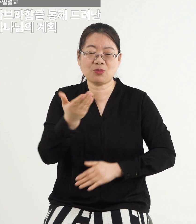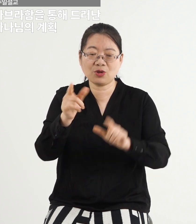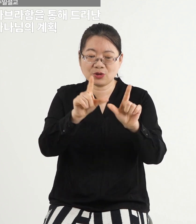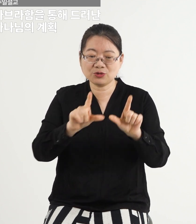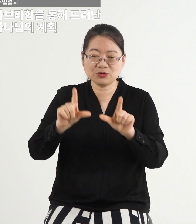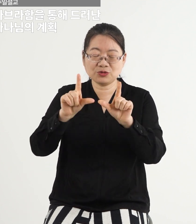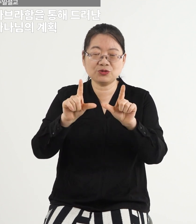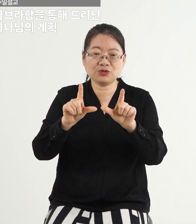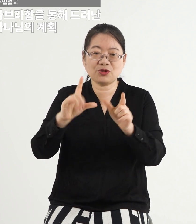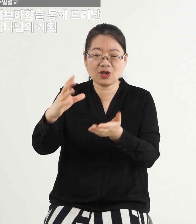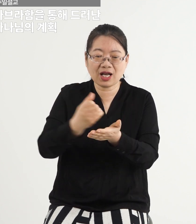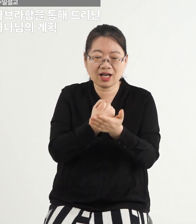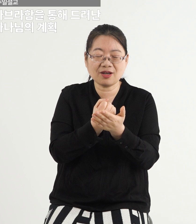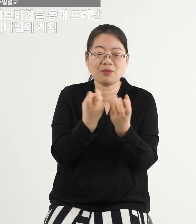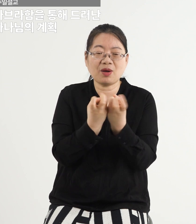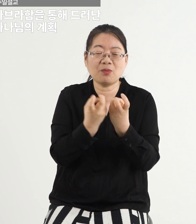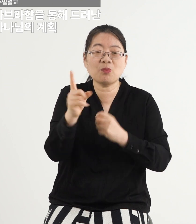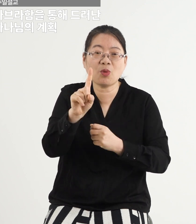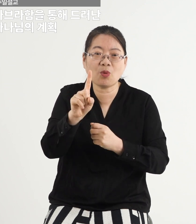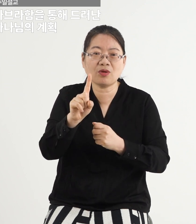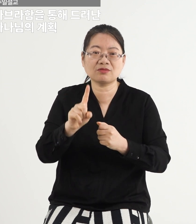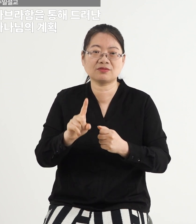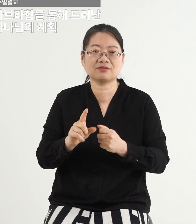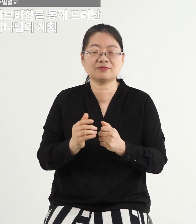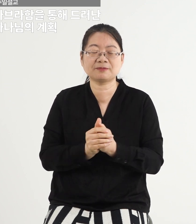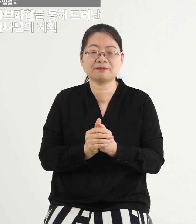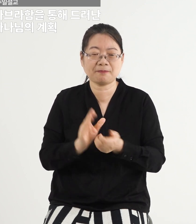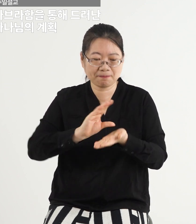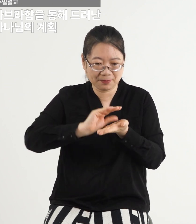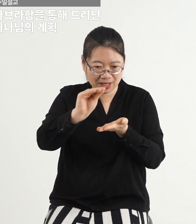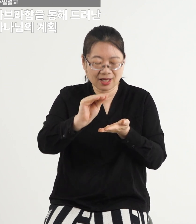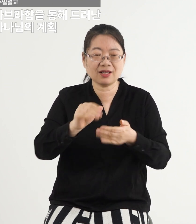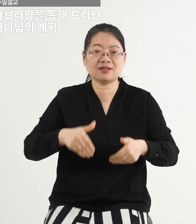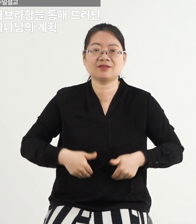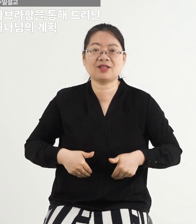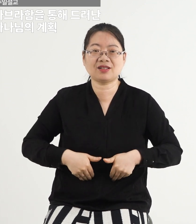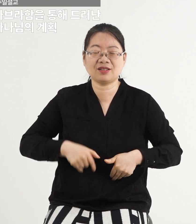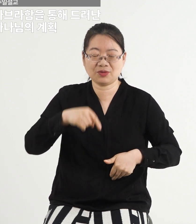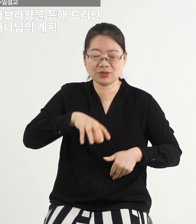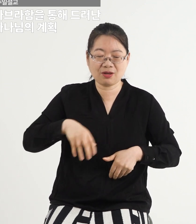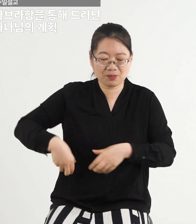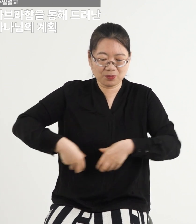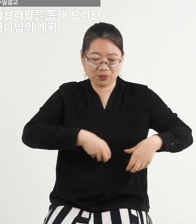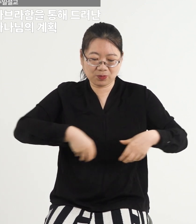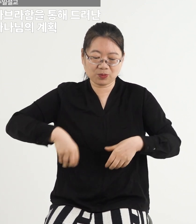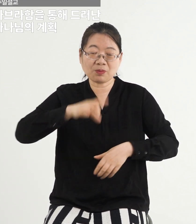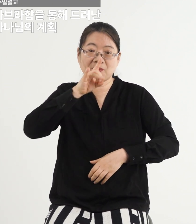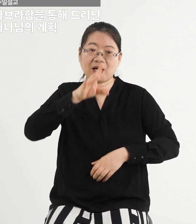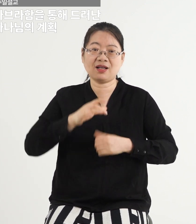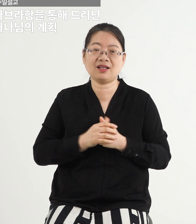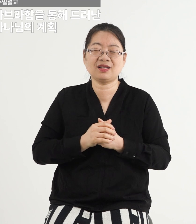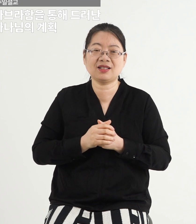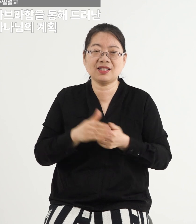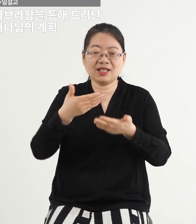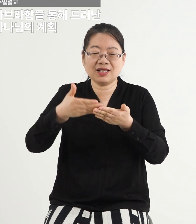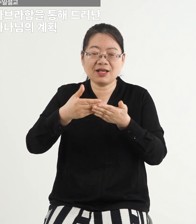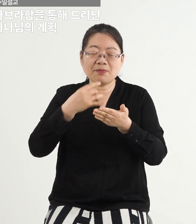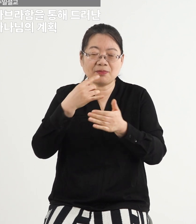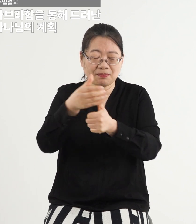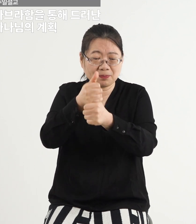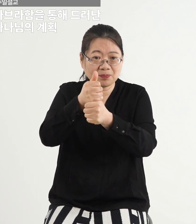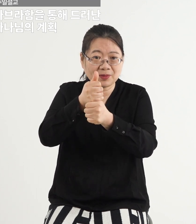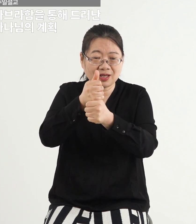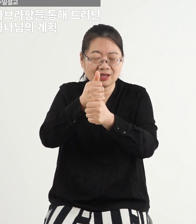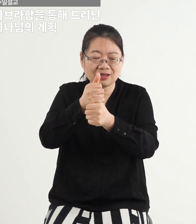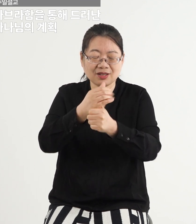땅이 된다고요? 출발해야 돼요. 여기서 머뭇거리면 안 돼요. 그림만 붙들고